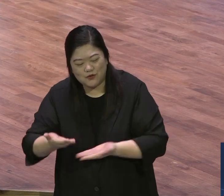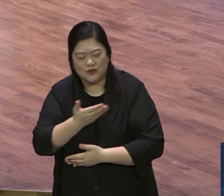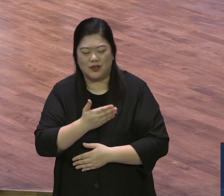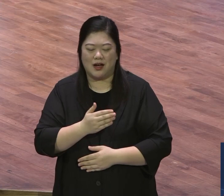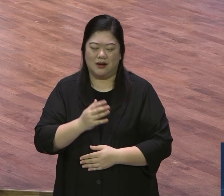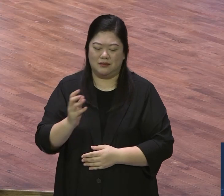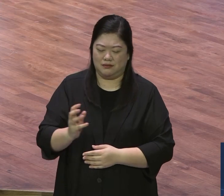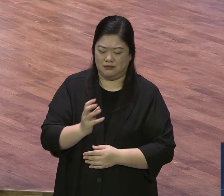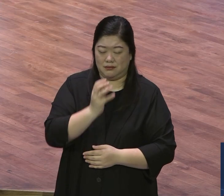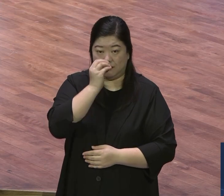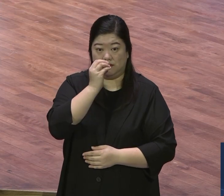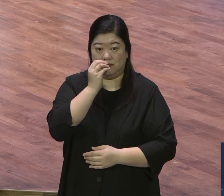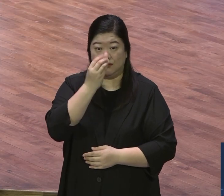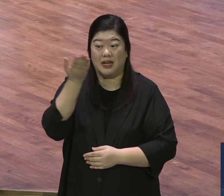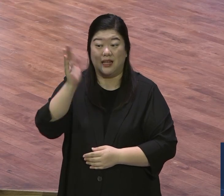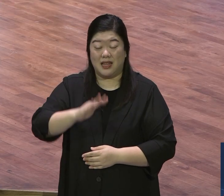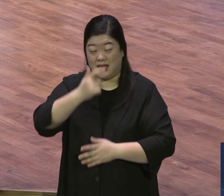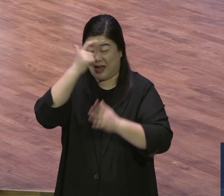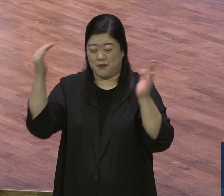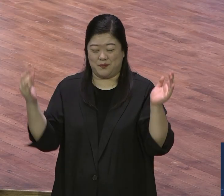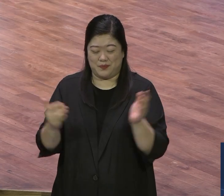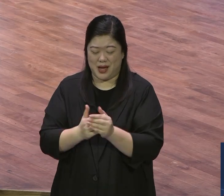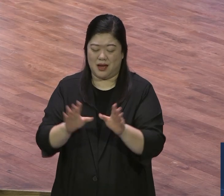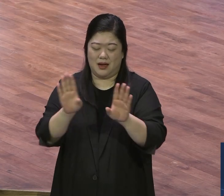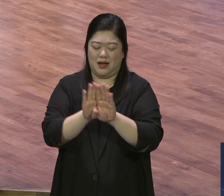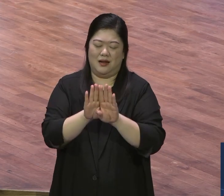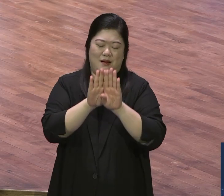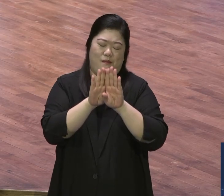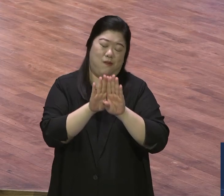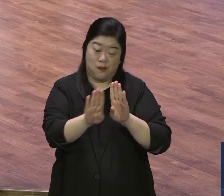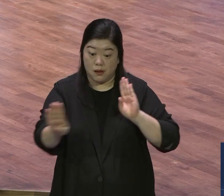불만 계시고 숨 쉬고 것도 달고 계시는데